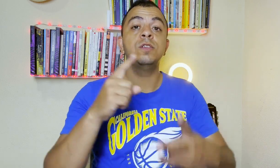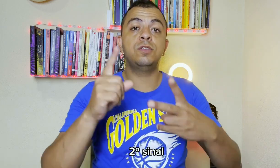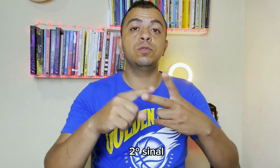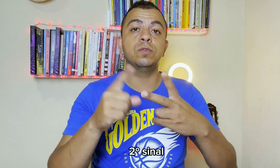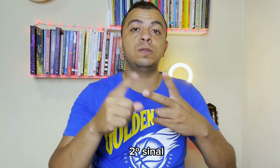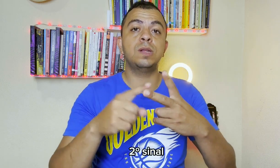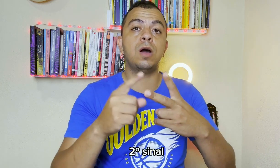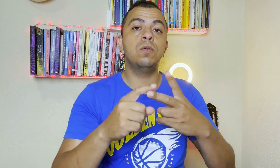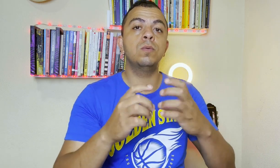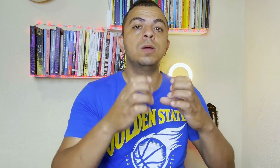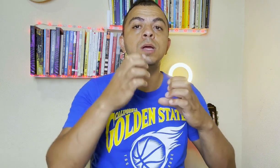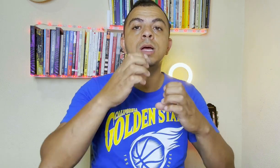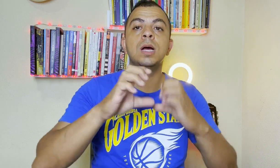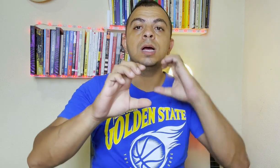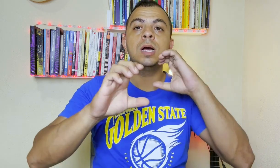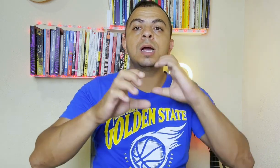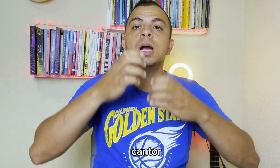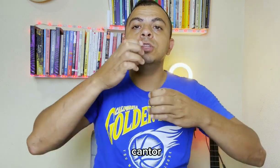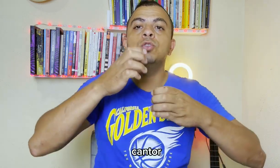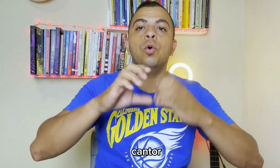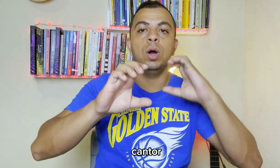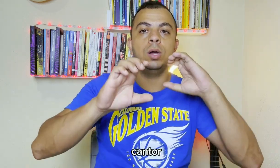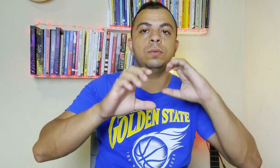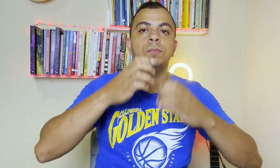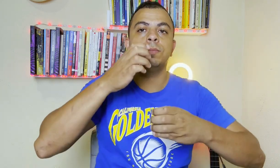Segundo sinal, cantor.